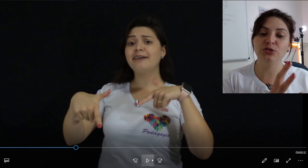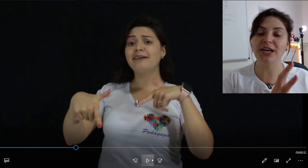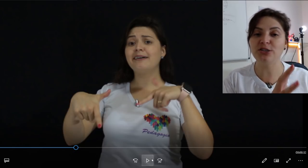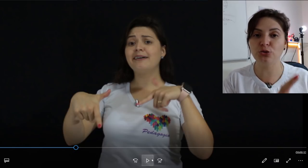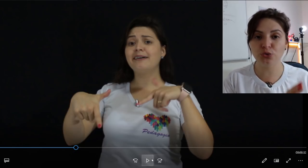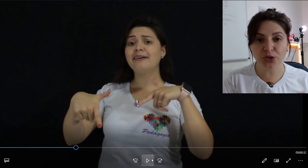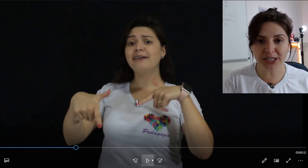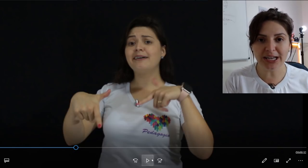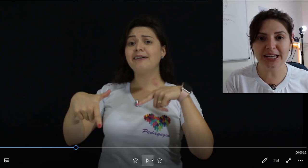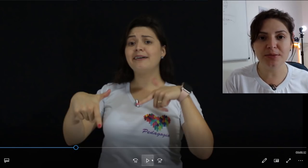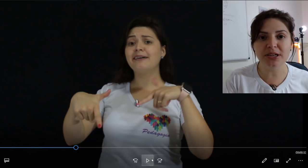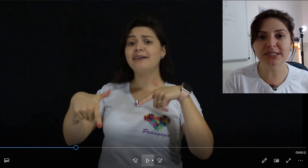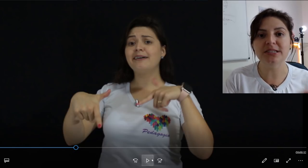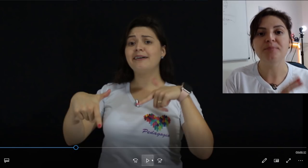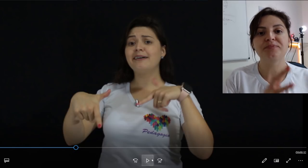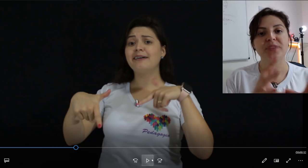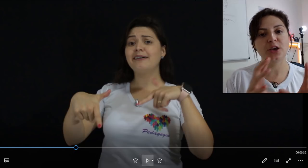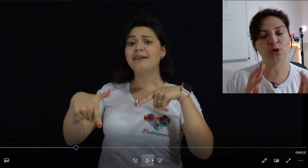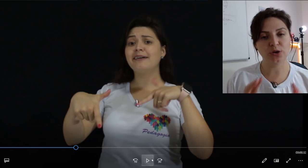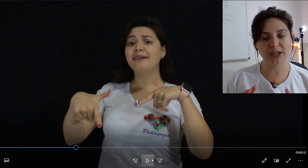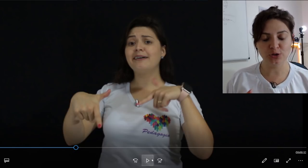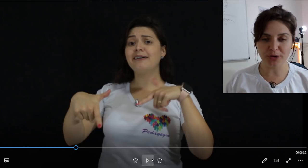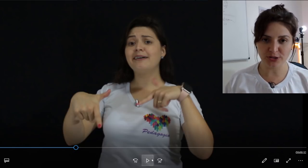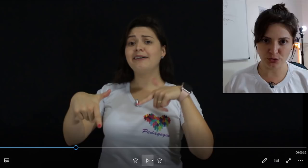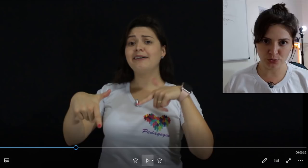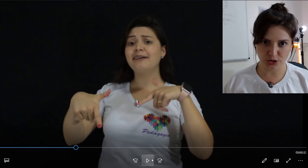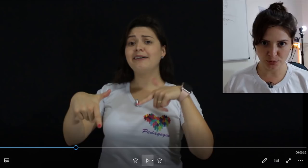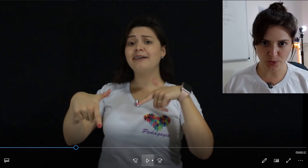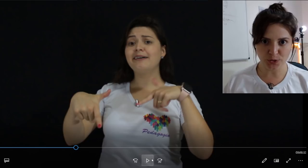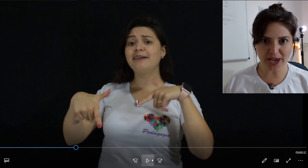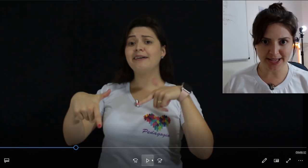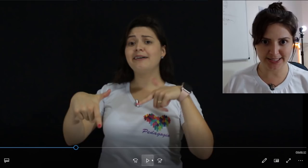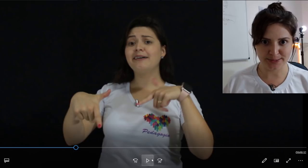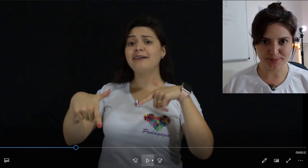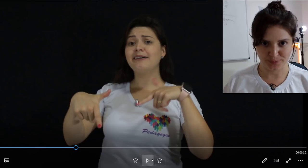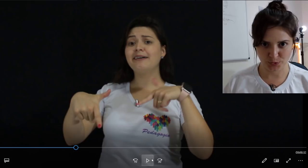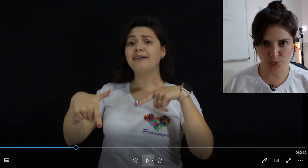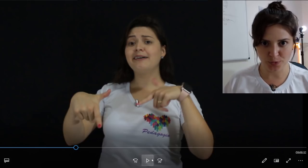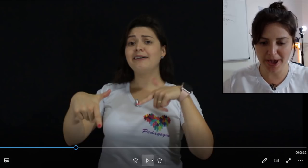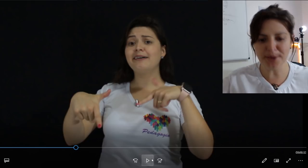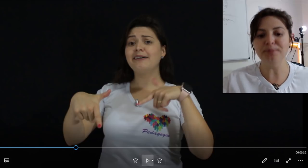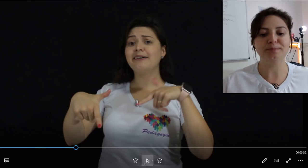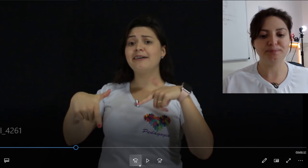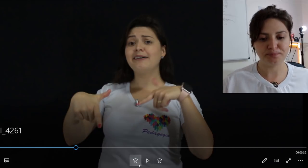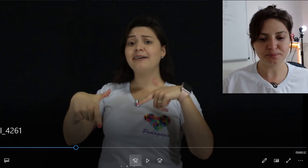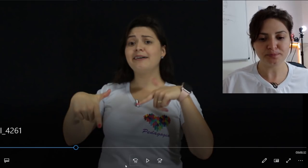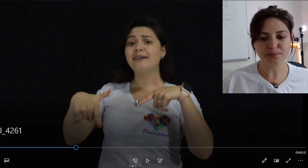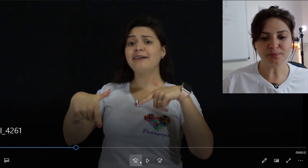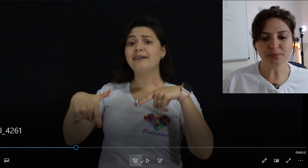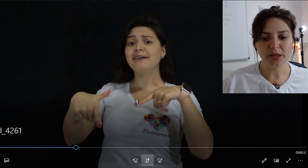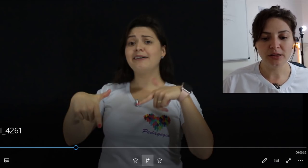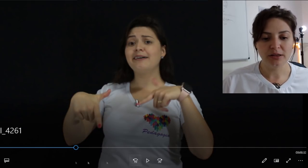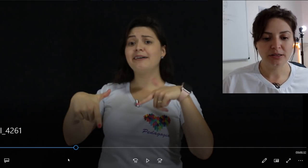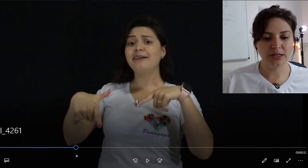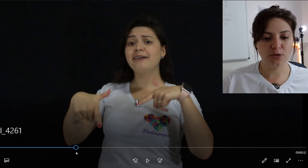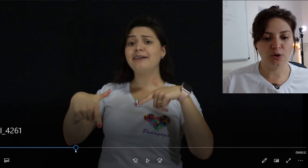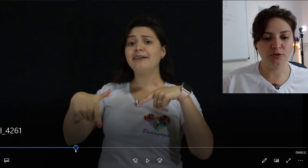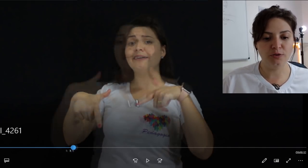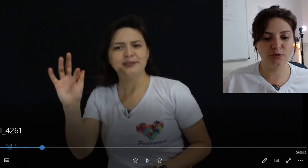da estrutura da Libras e colocando para a estrutura do português. Tudo bem? Então, ó, vou